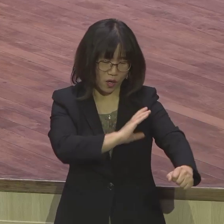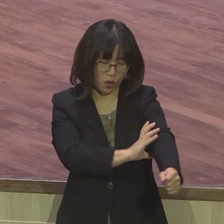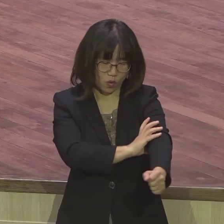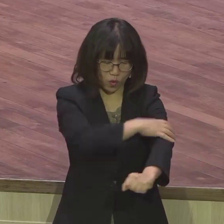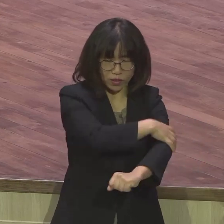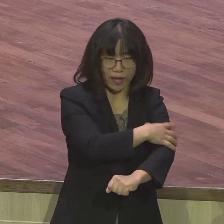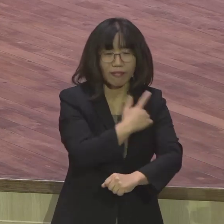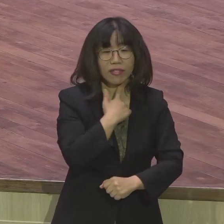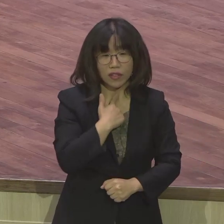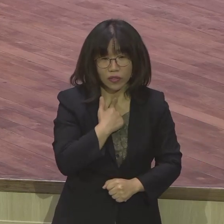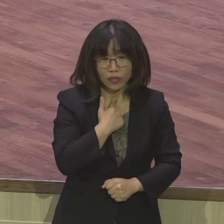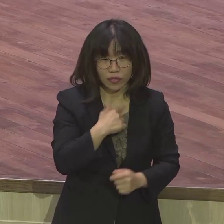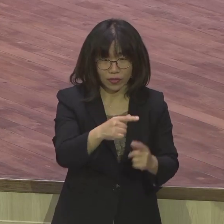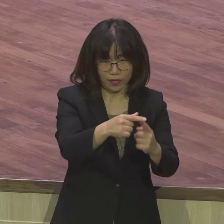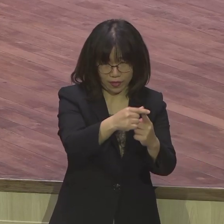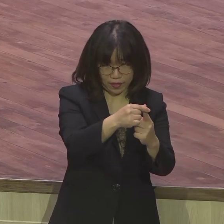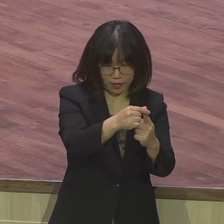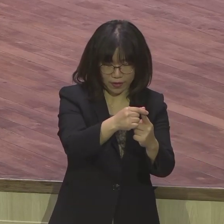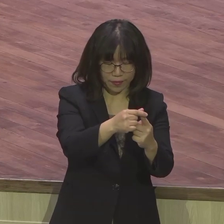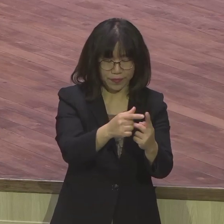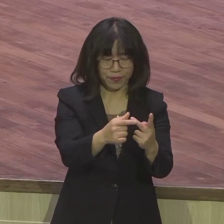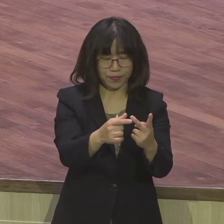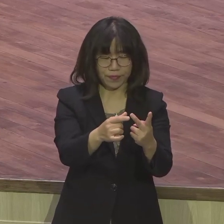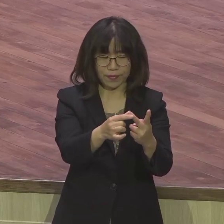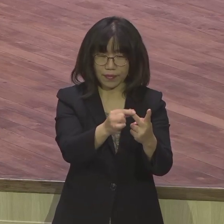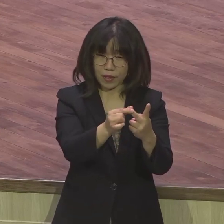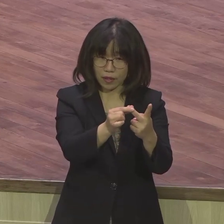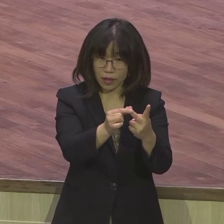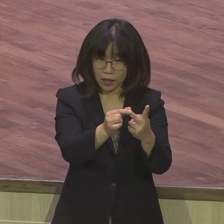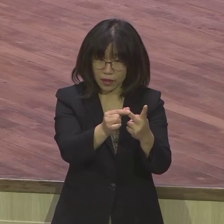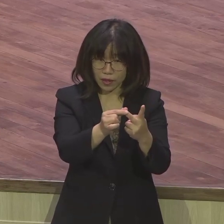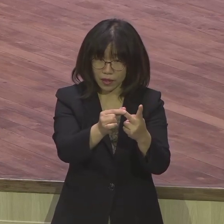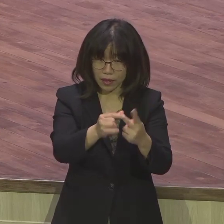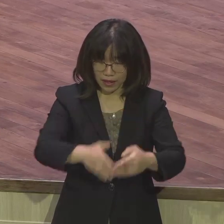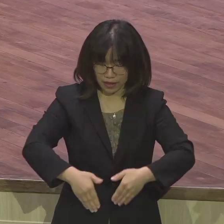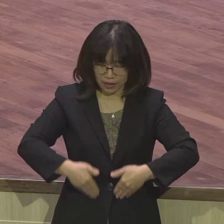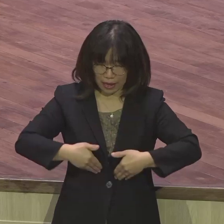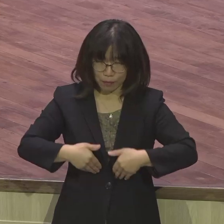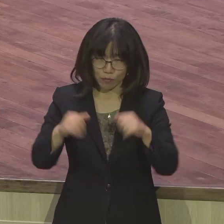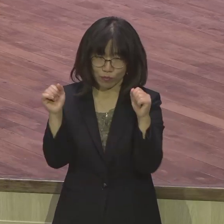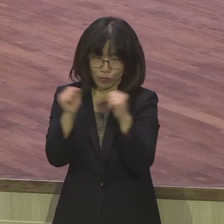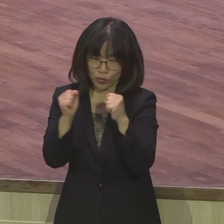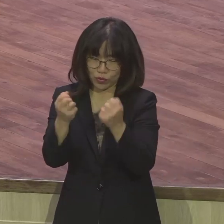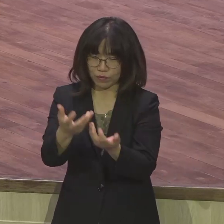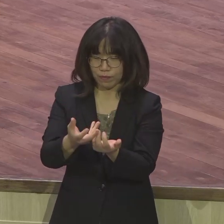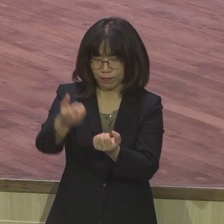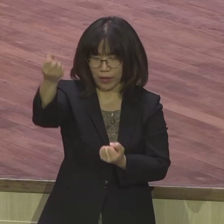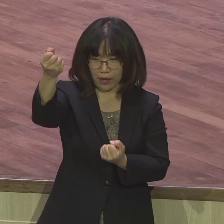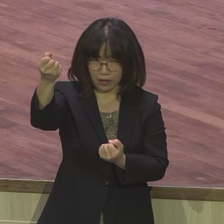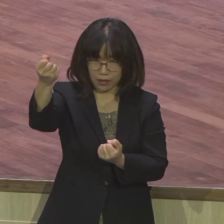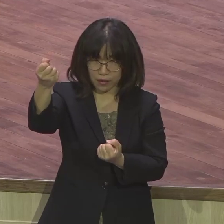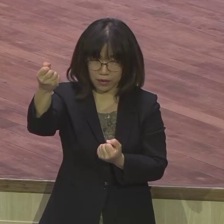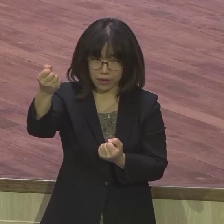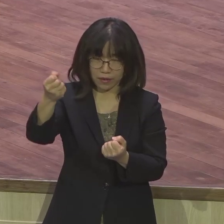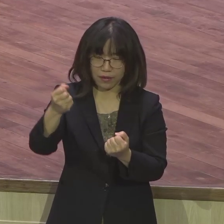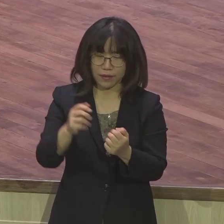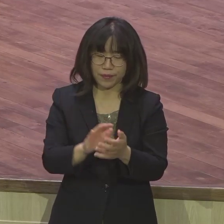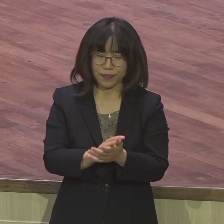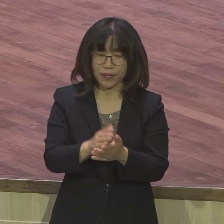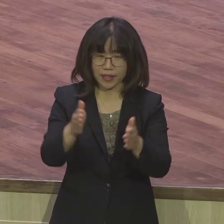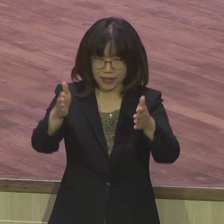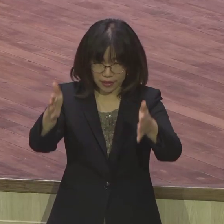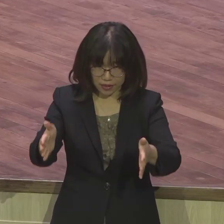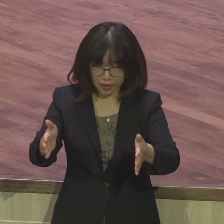가장 결정적이었던 시기입니다. 제2시기는 남북이 분열되어져 가는 과정, 또 분열되어지는 그